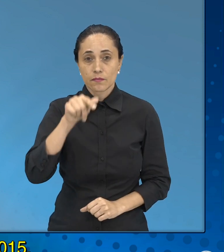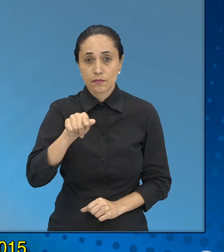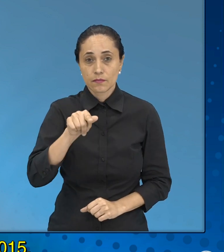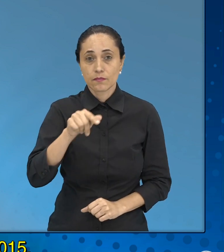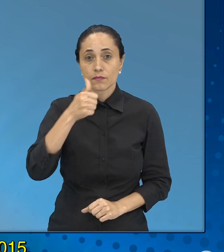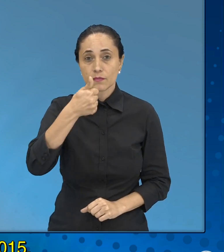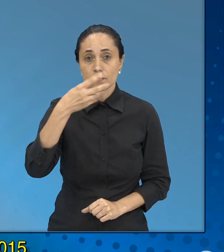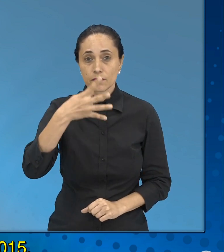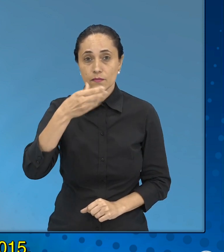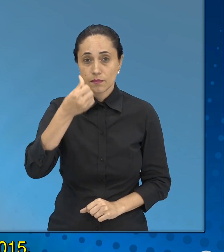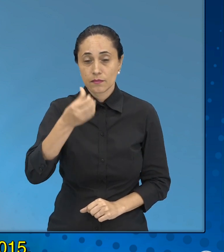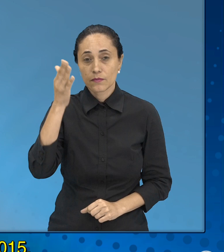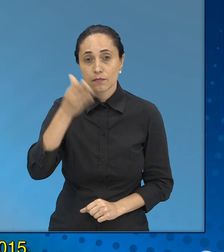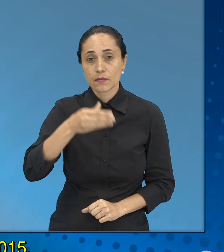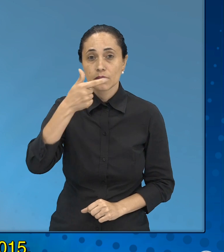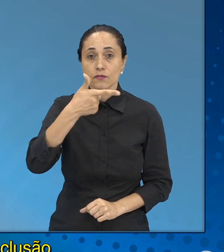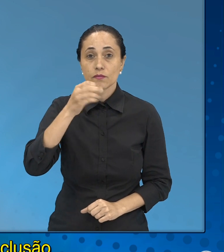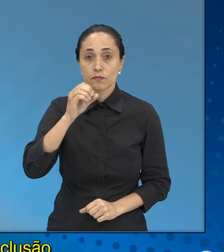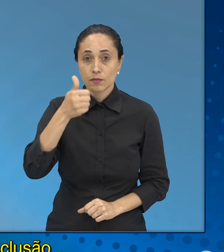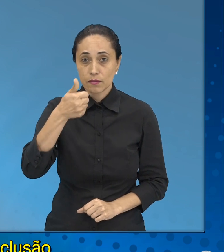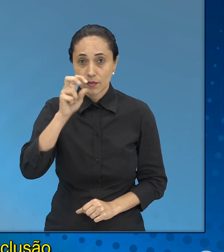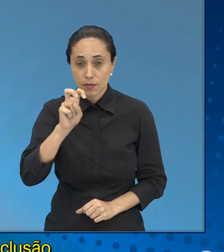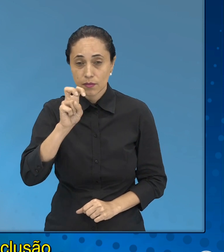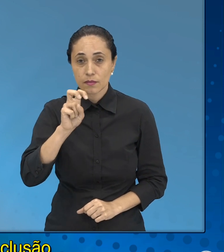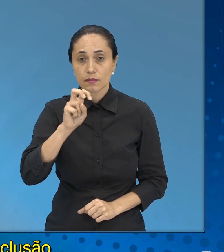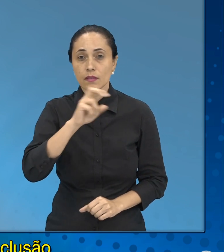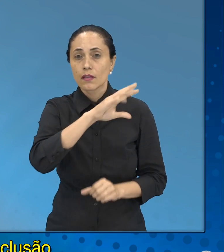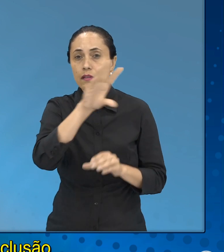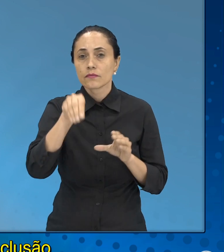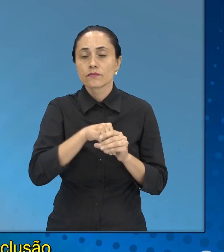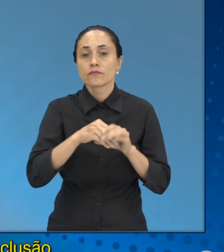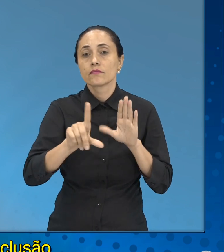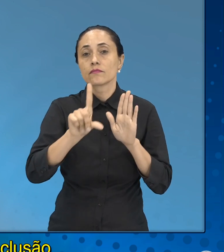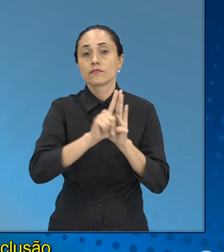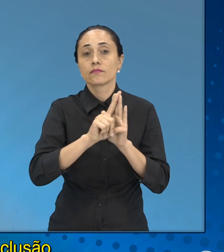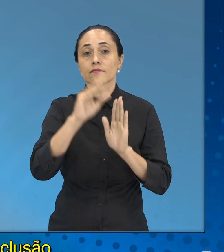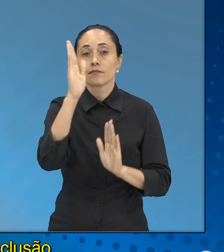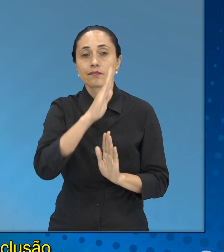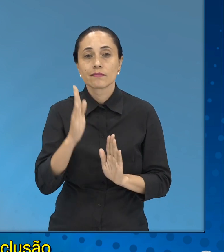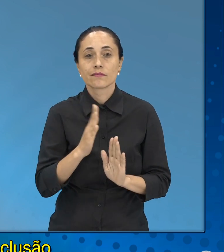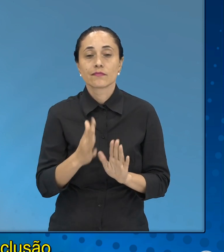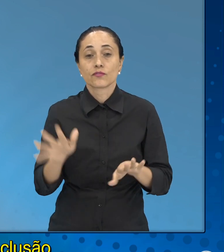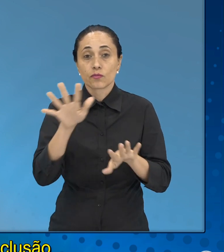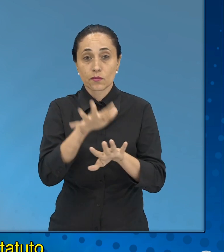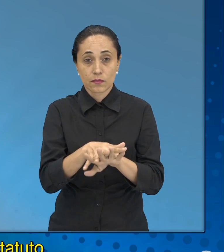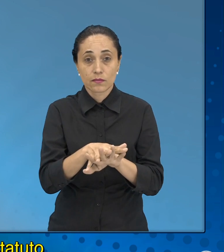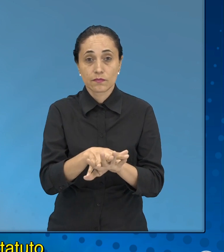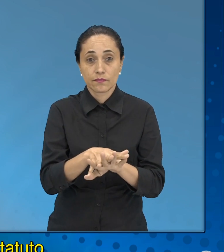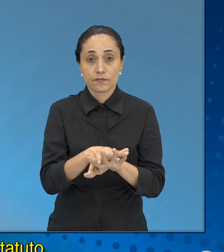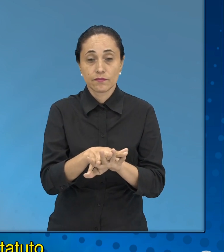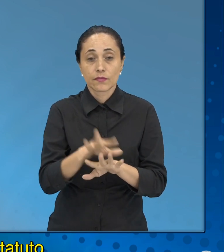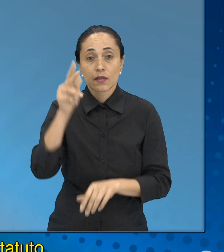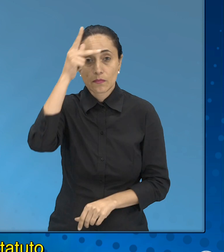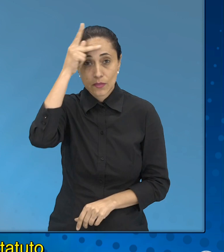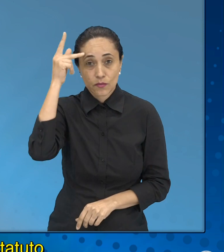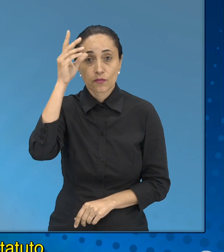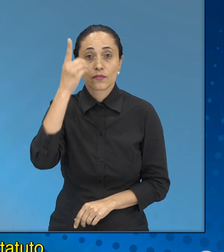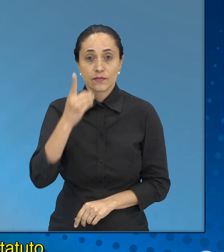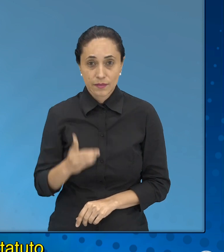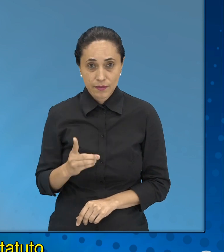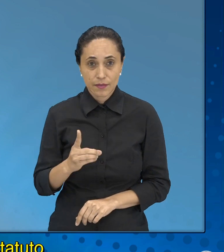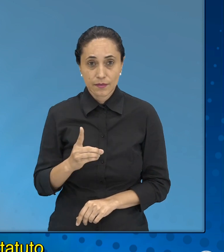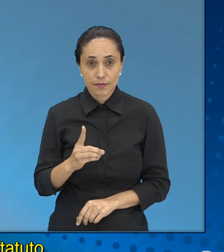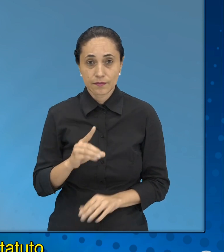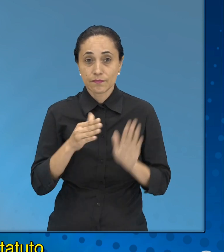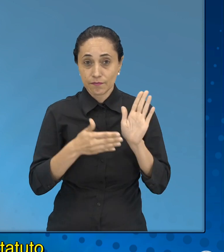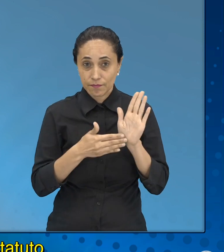13.146 de 2015, que institui a Lei Brasileira de Inclusão da Pessoa com Deficiência, denominada Estatuto